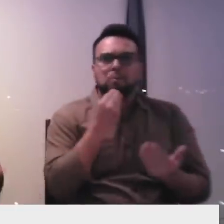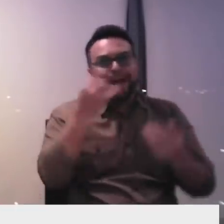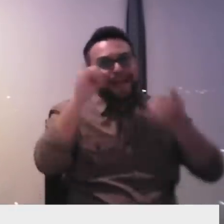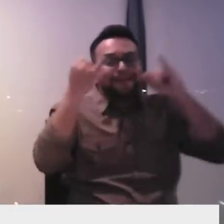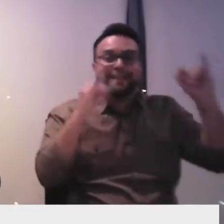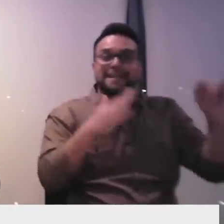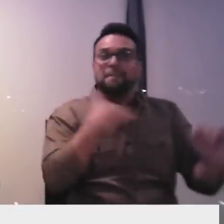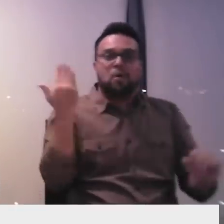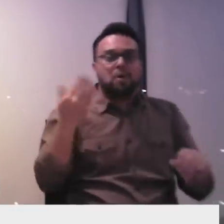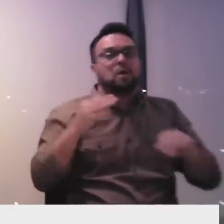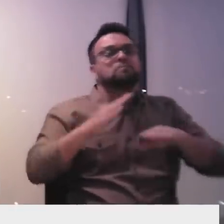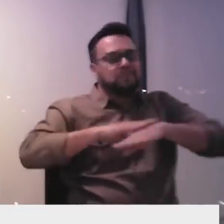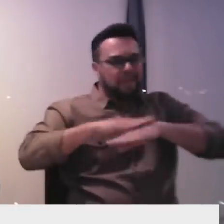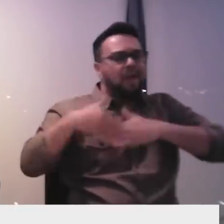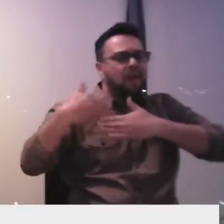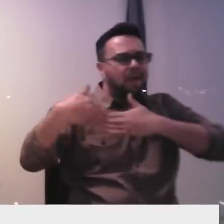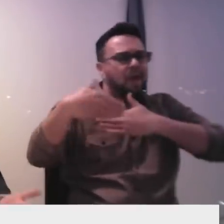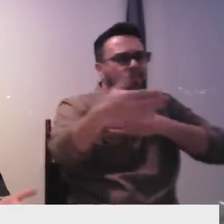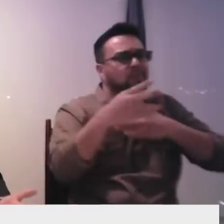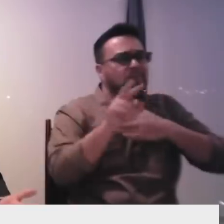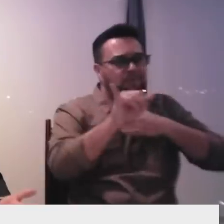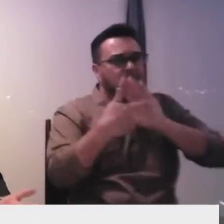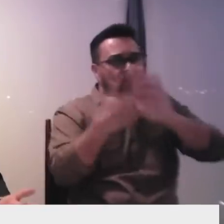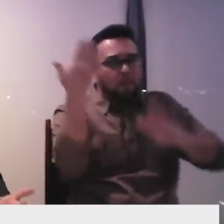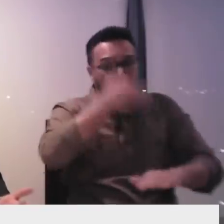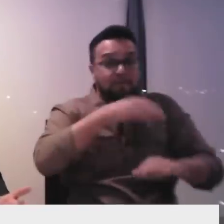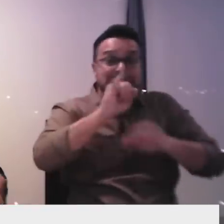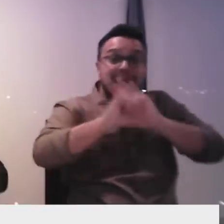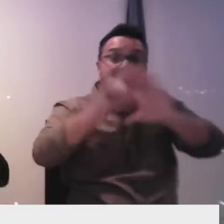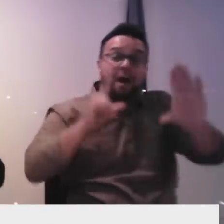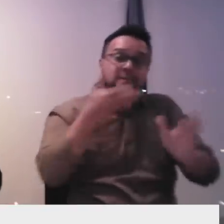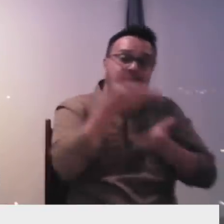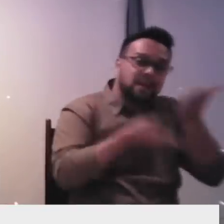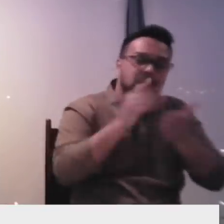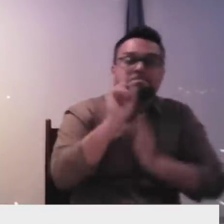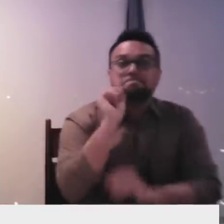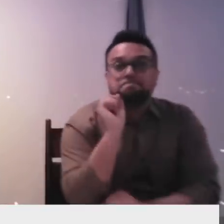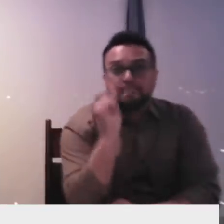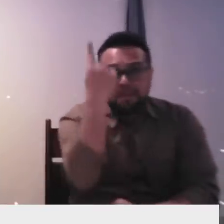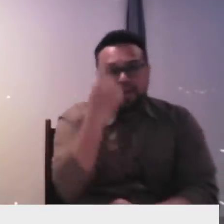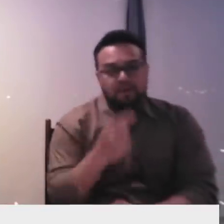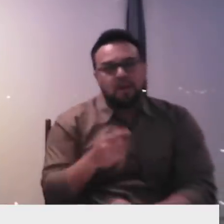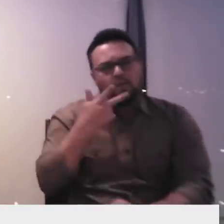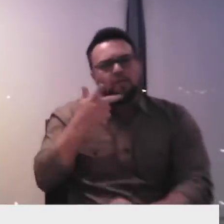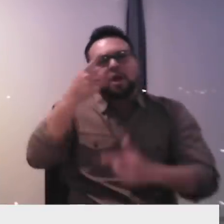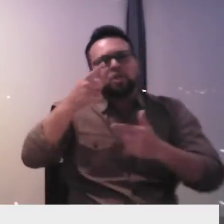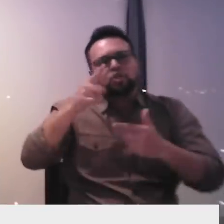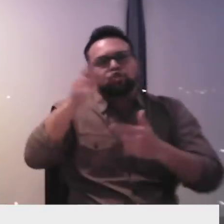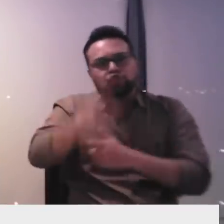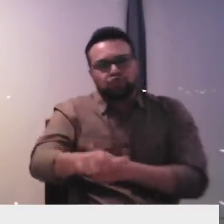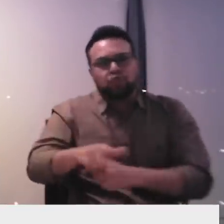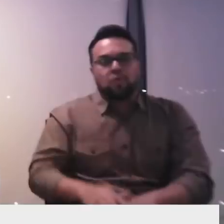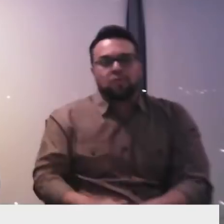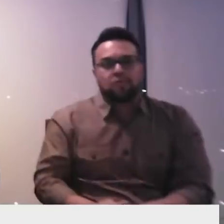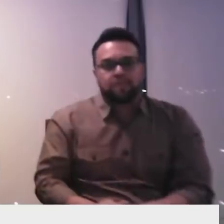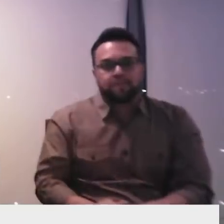O tempo vai dizer. Se buscasse um tratamento... Pela primeira vez na vida, eu repito, se